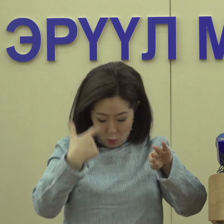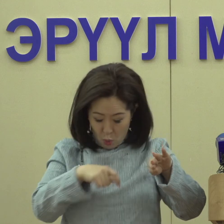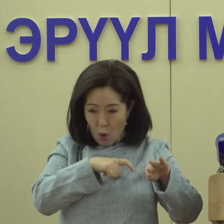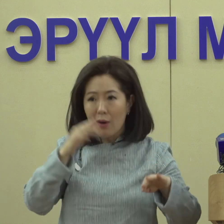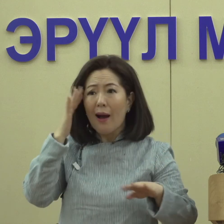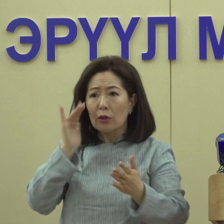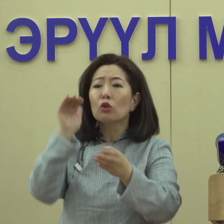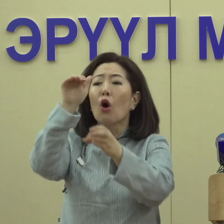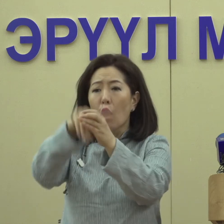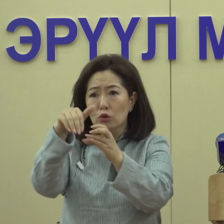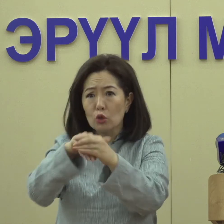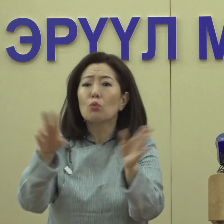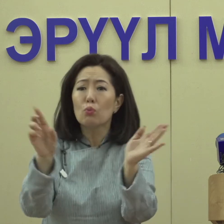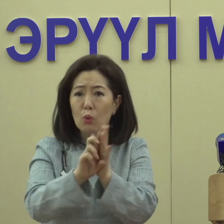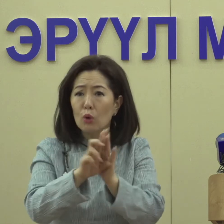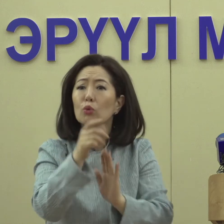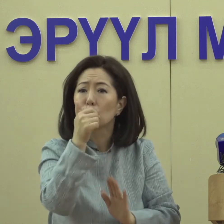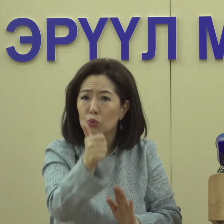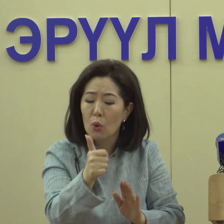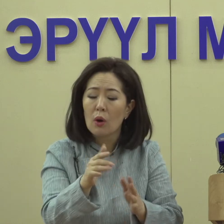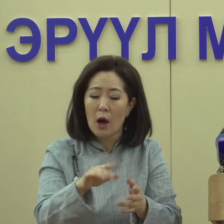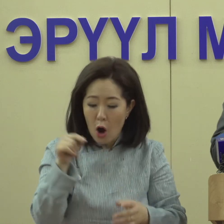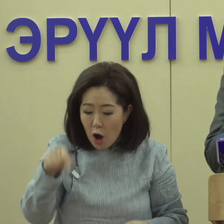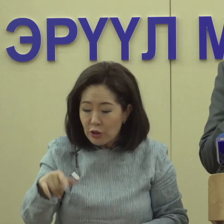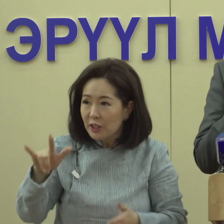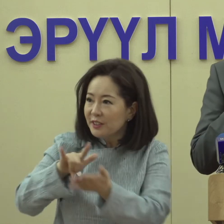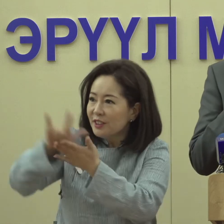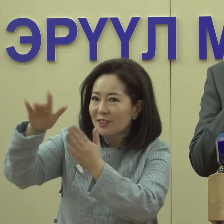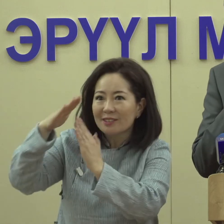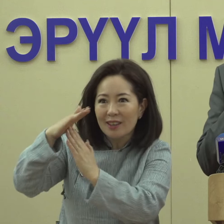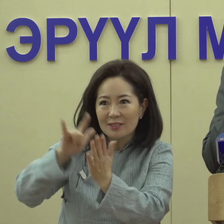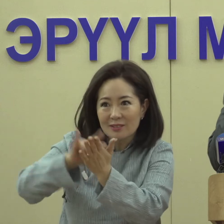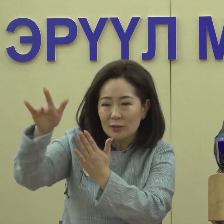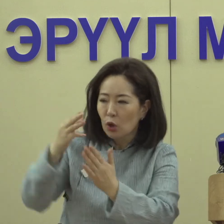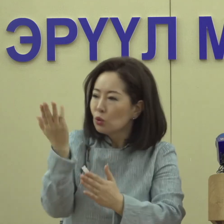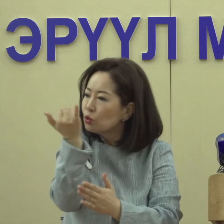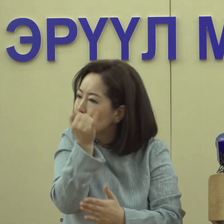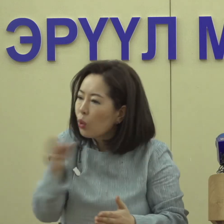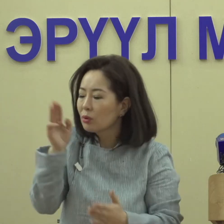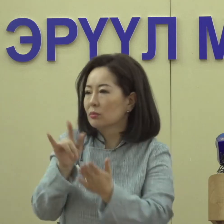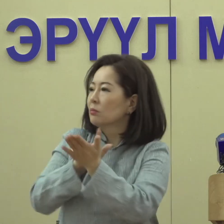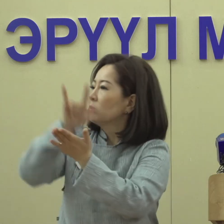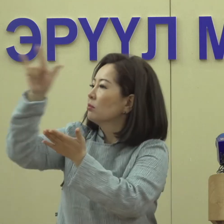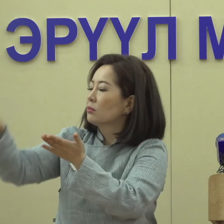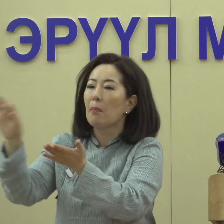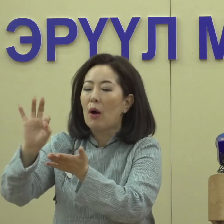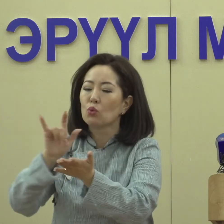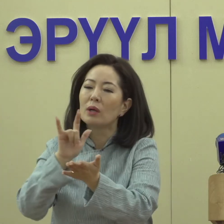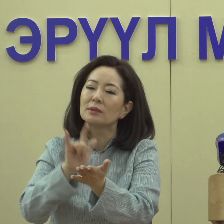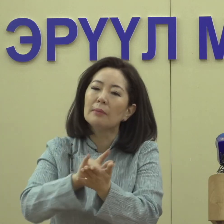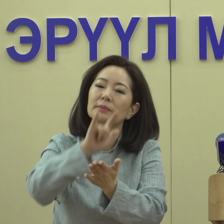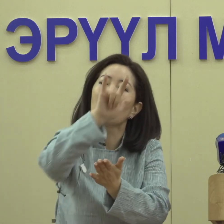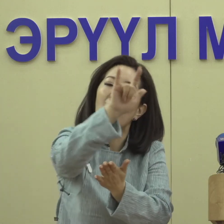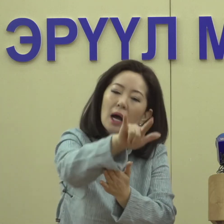нээлттэй. Гэхдээ яг өнөөдрийн одоо нислэг зогсоосонтой холбоотойгоор харин шууд нислэг байхгүйгээр өөрө хүндэд үүсэж байгаа болоо бид мэд ойлгож